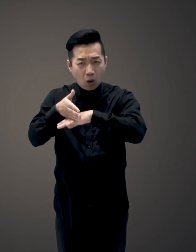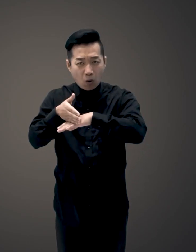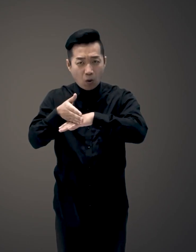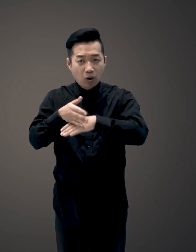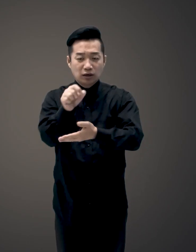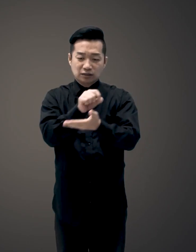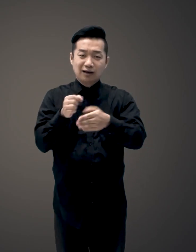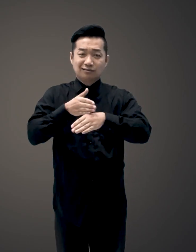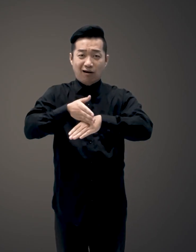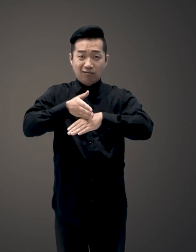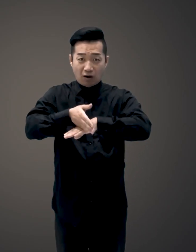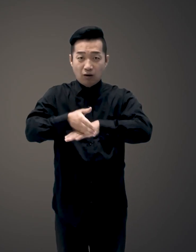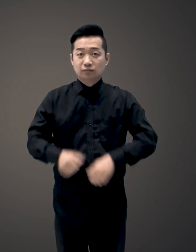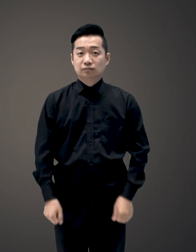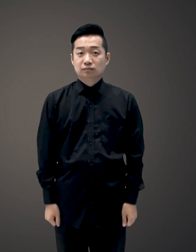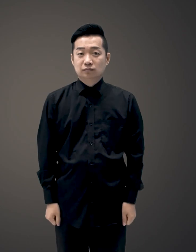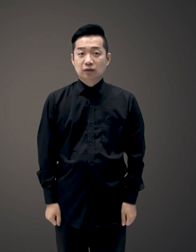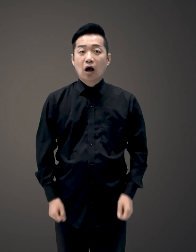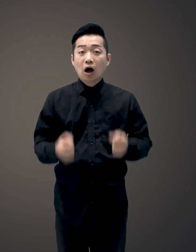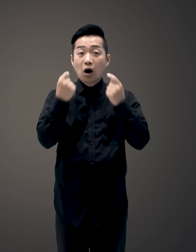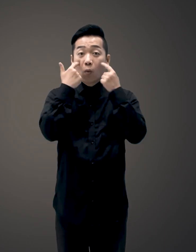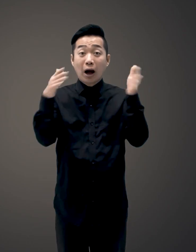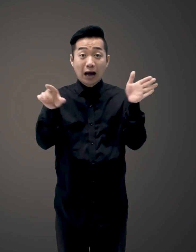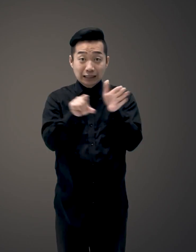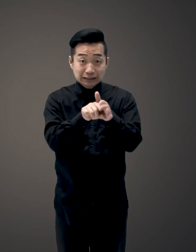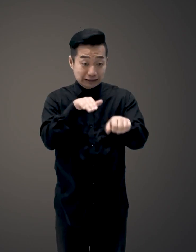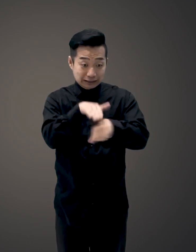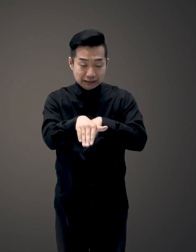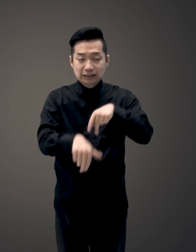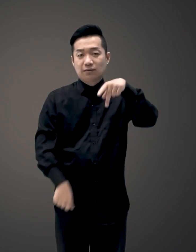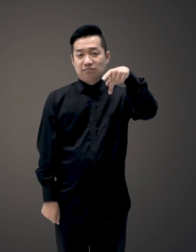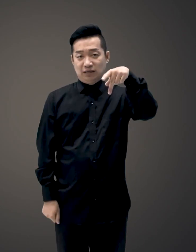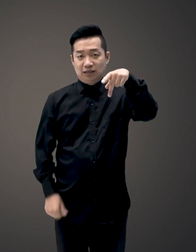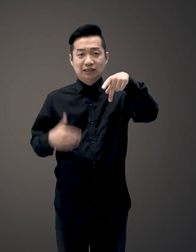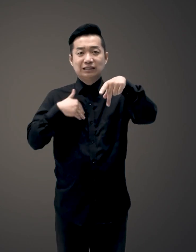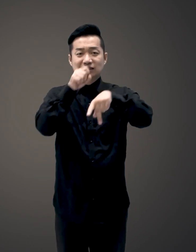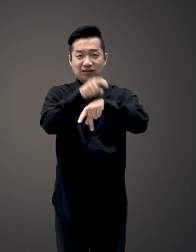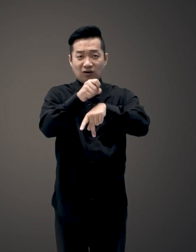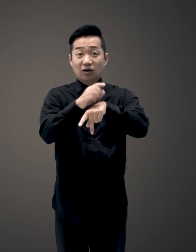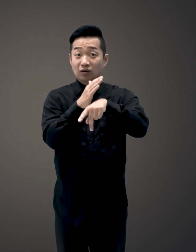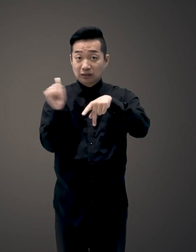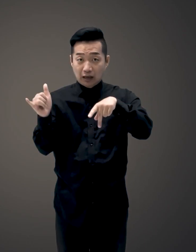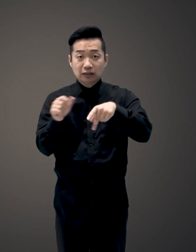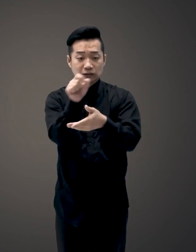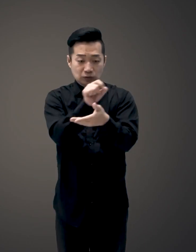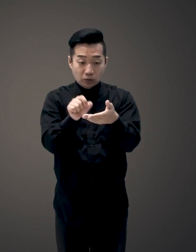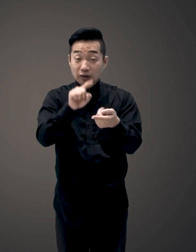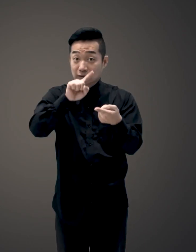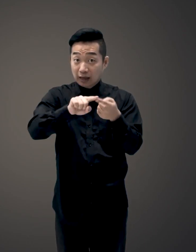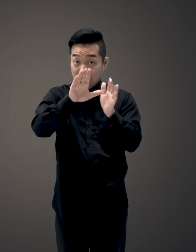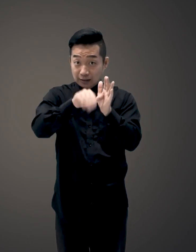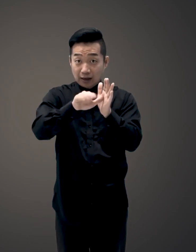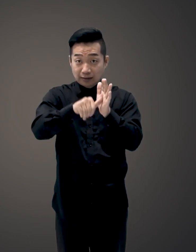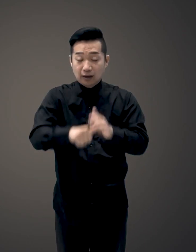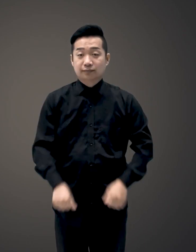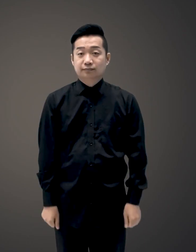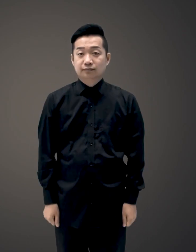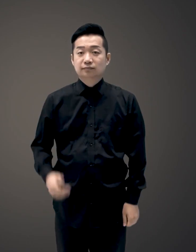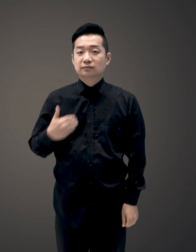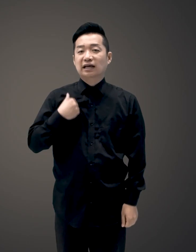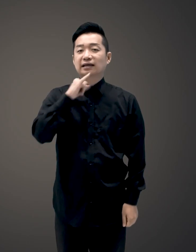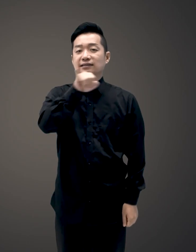생각도 느리고 쓰는 것도 느리고 확신의 P형 인간입니다. 하지만 소설 쓰는 것에